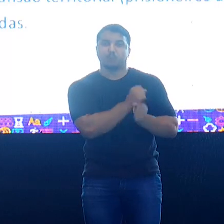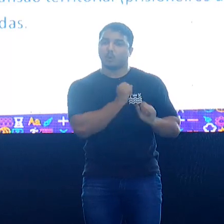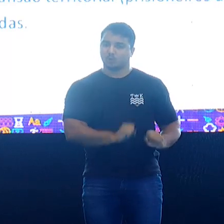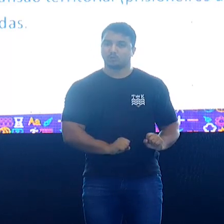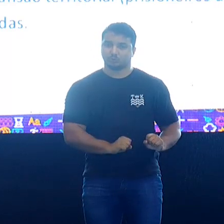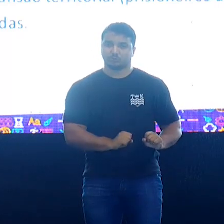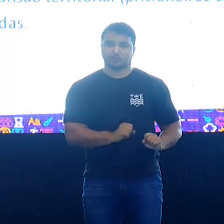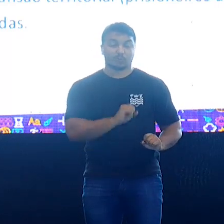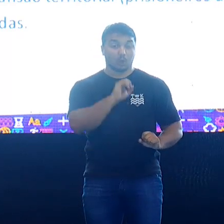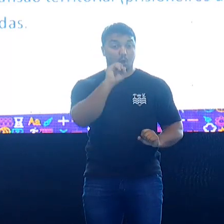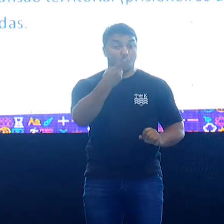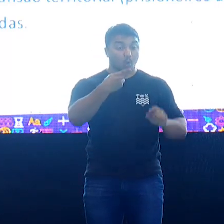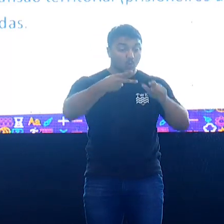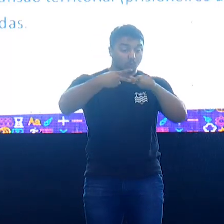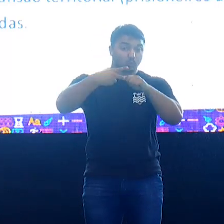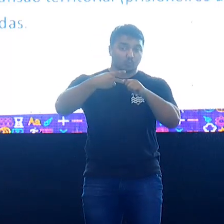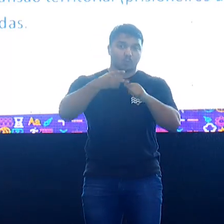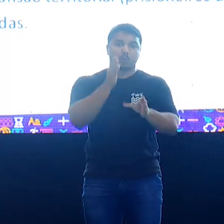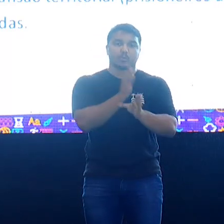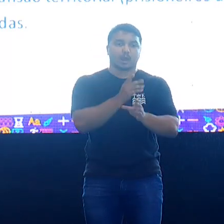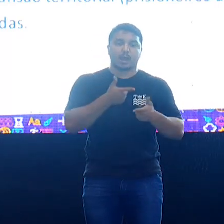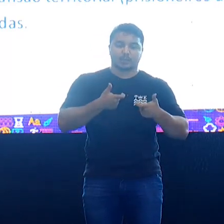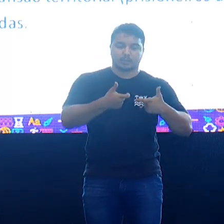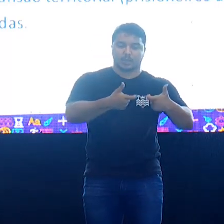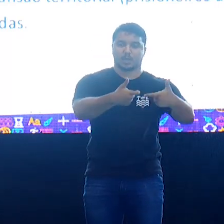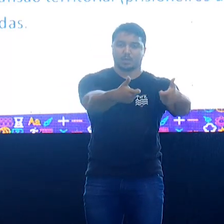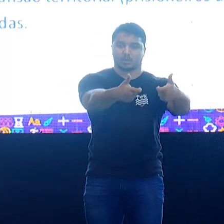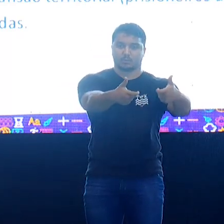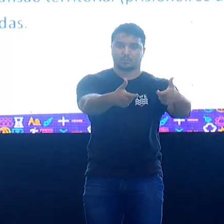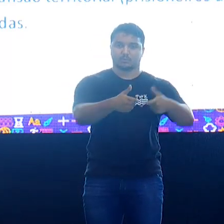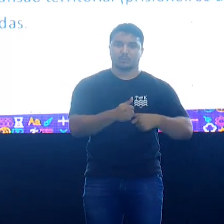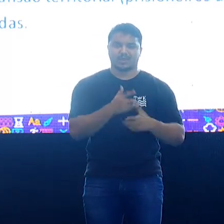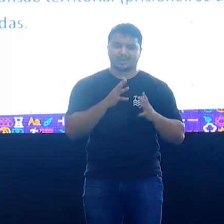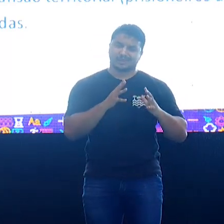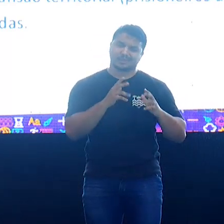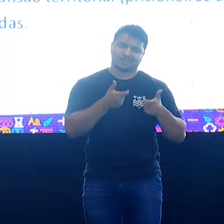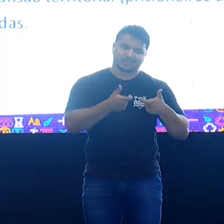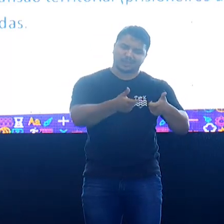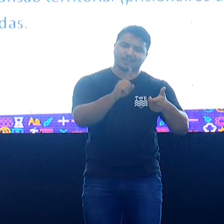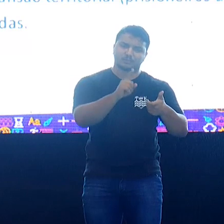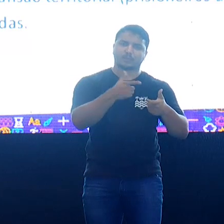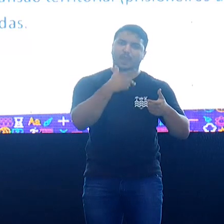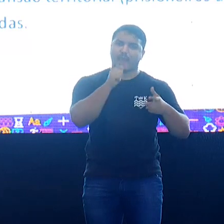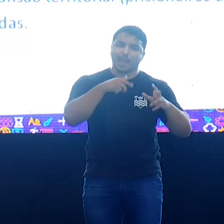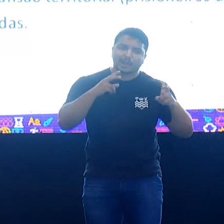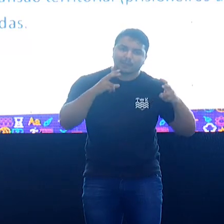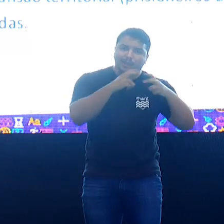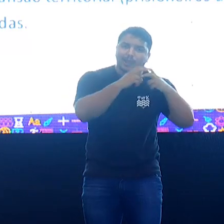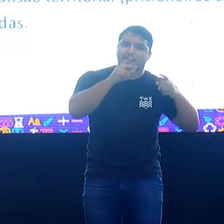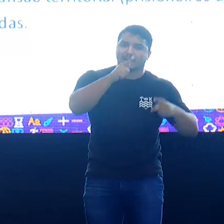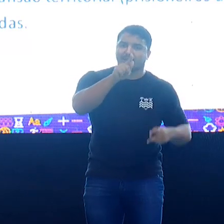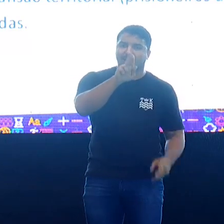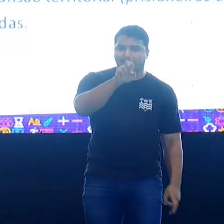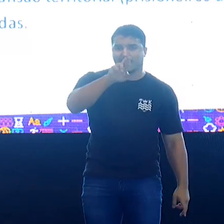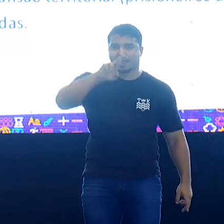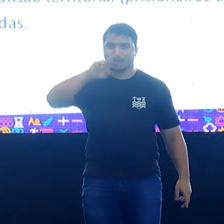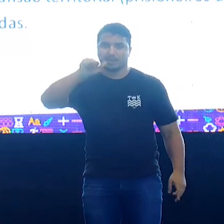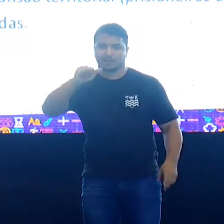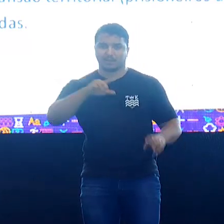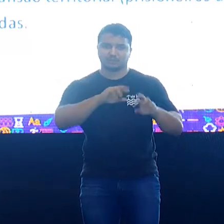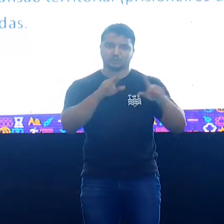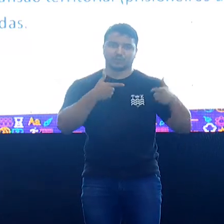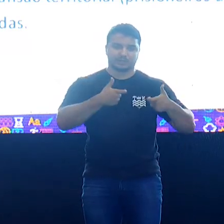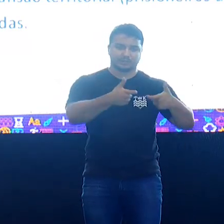ser escravo por guerra. Por dívida, ou podia ser escravo por